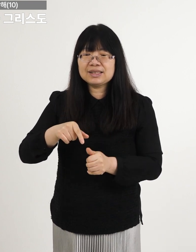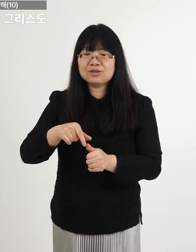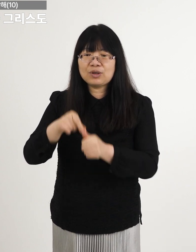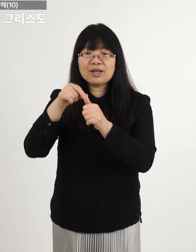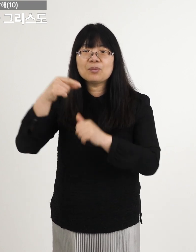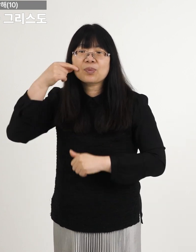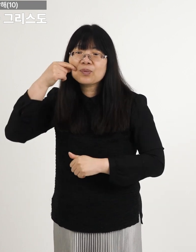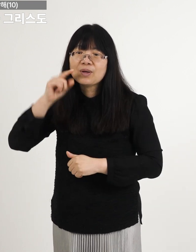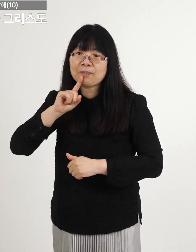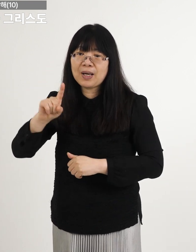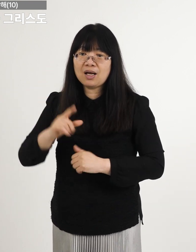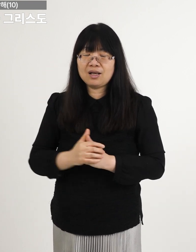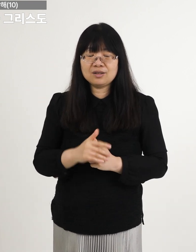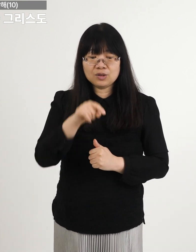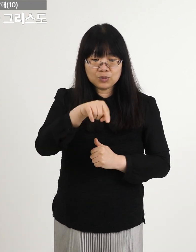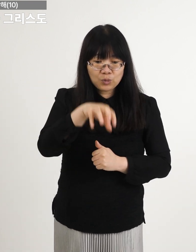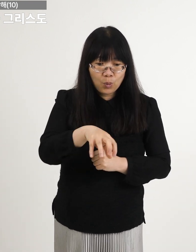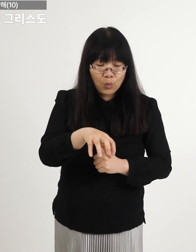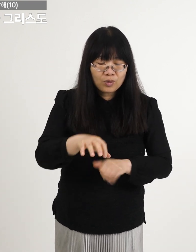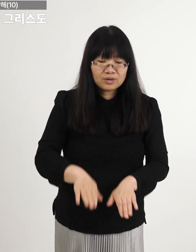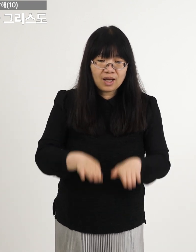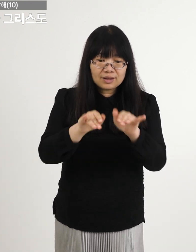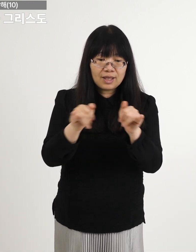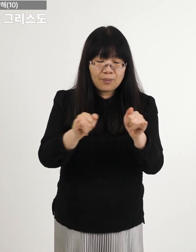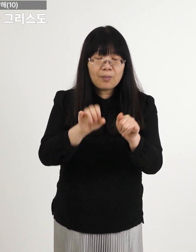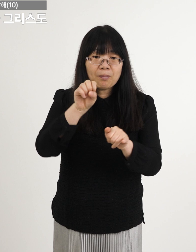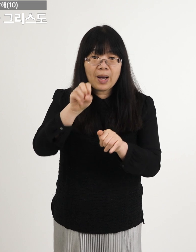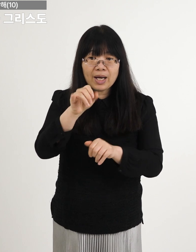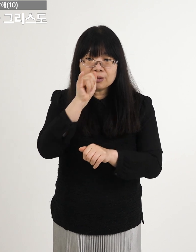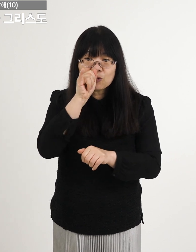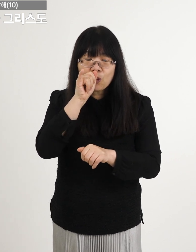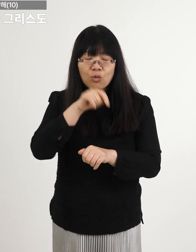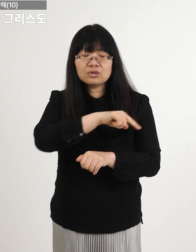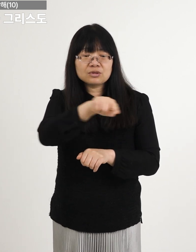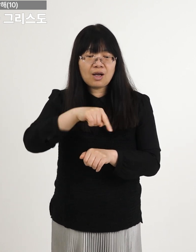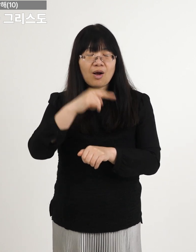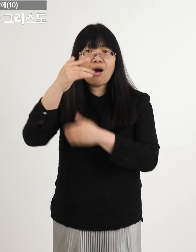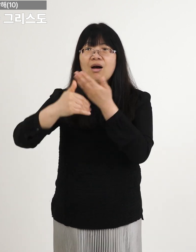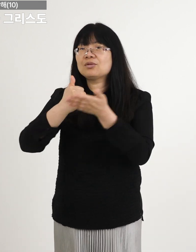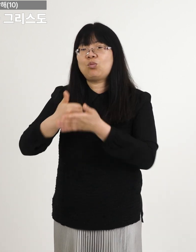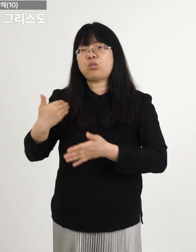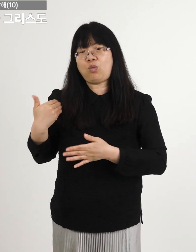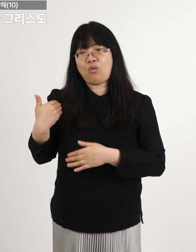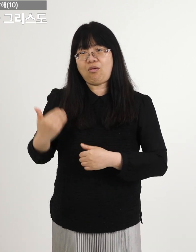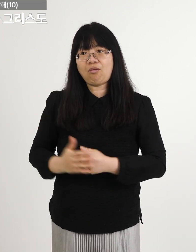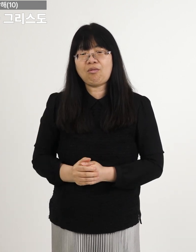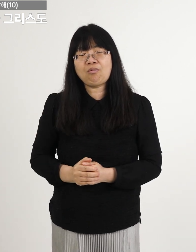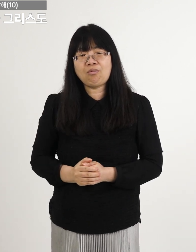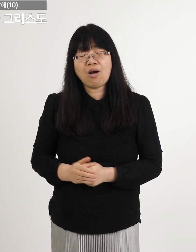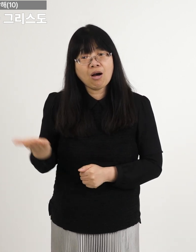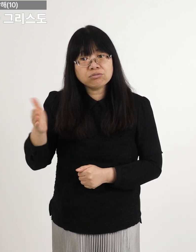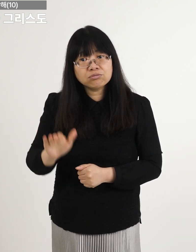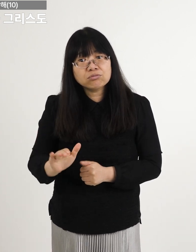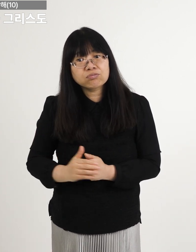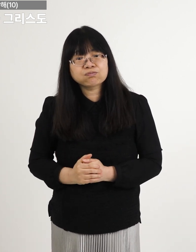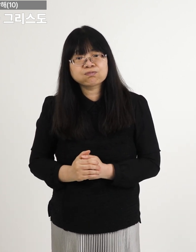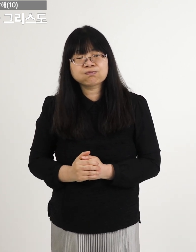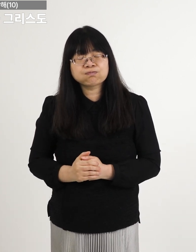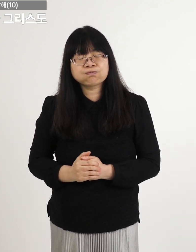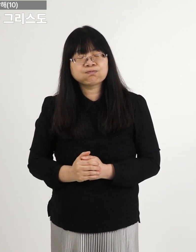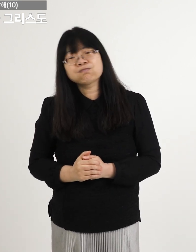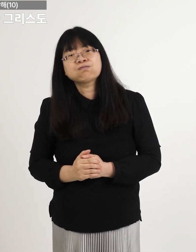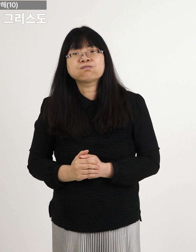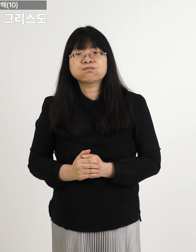이것은 원주민 사람들이 한 얘기인데 원주민 사람들은 하나님을 모르는 사람들이에요. 그런데도